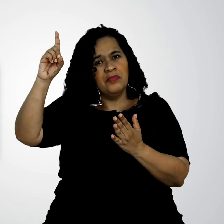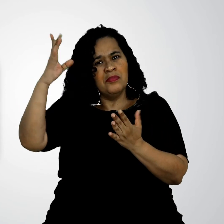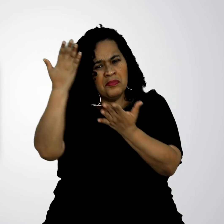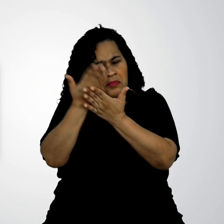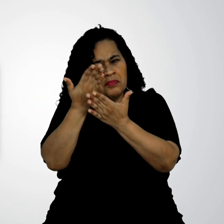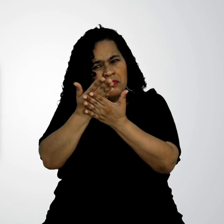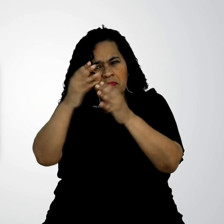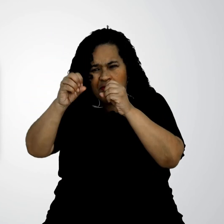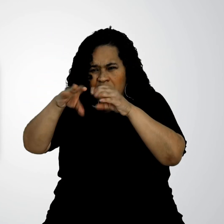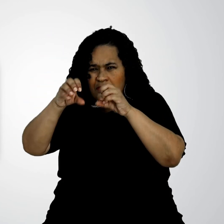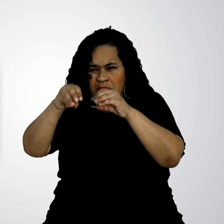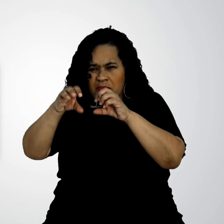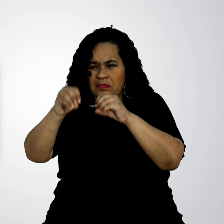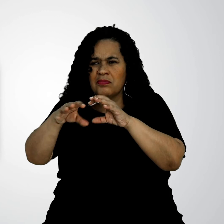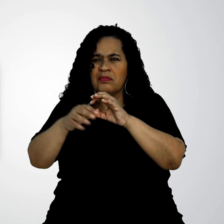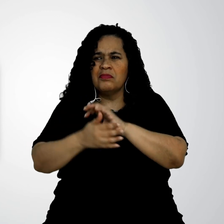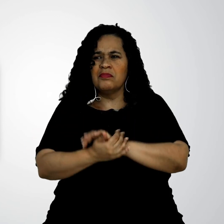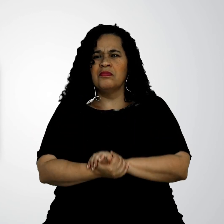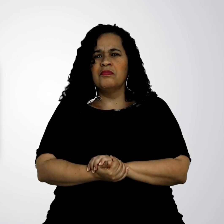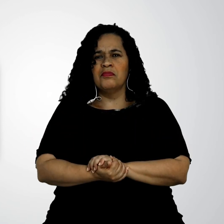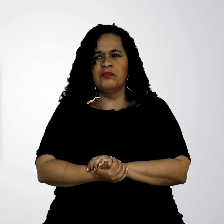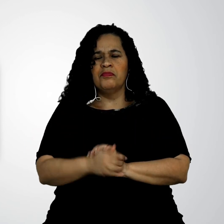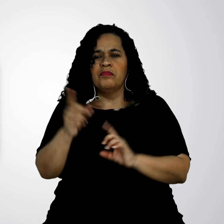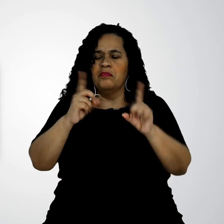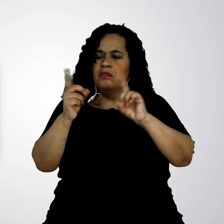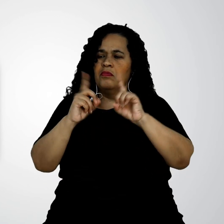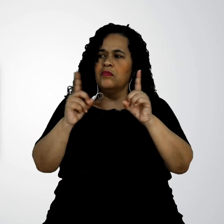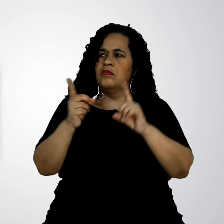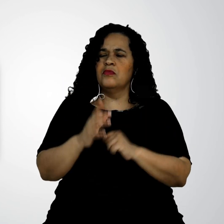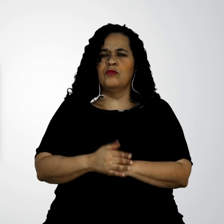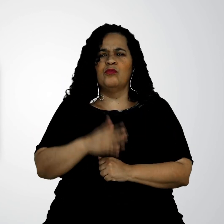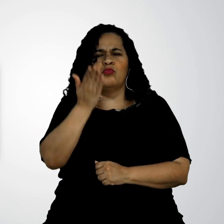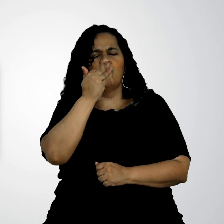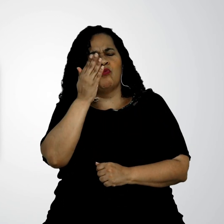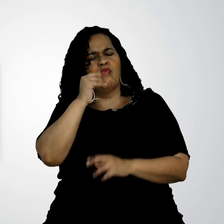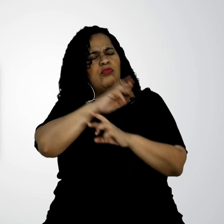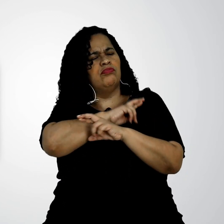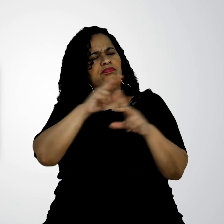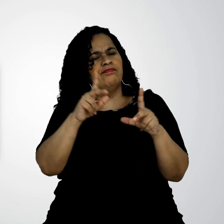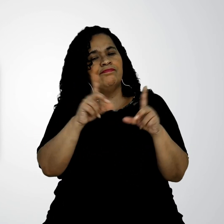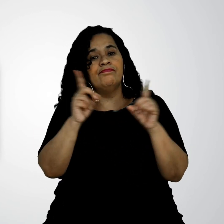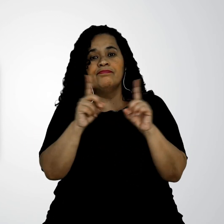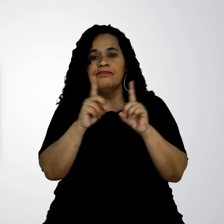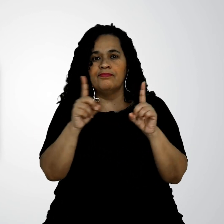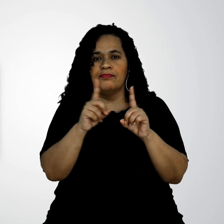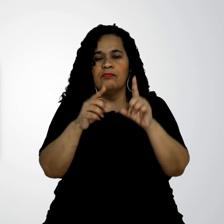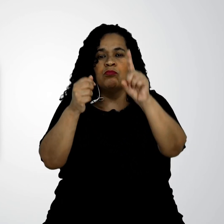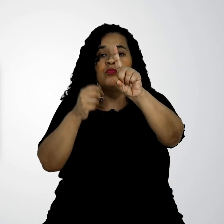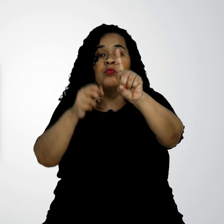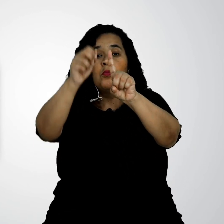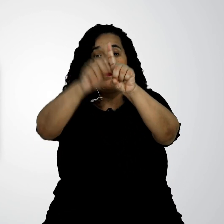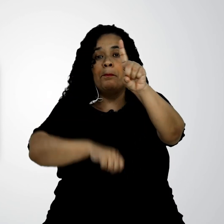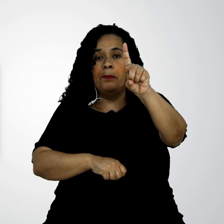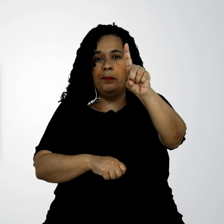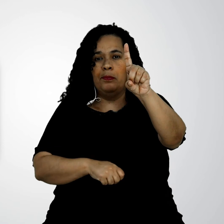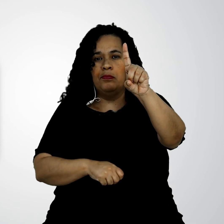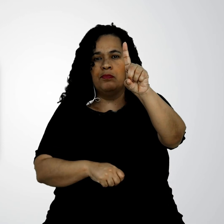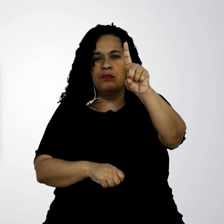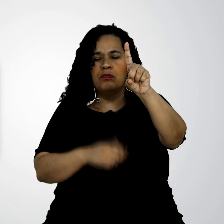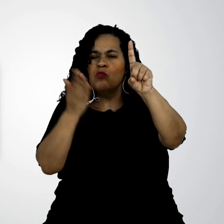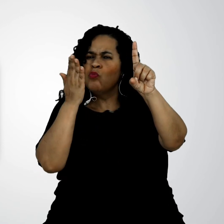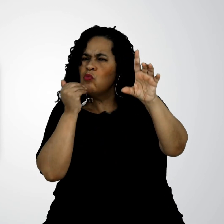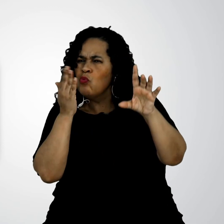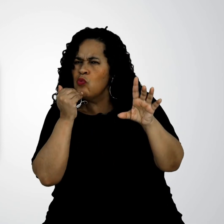come junto, sentado na mesa? Não, eu não como. Eu como com o celular ligado na mesa, com a televisão ligada. Vamos fazer o seguinte, um mês, desliga tudo na hora das